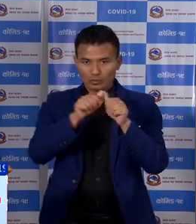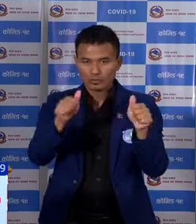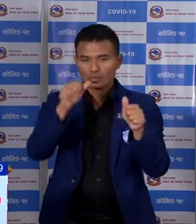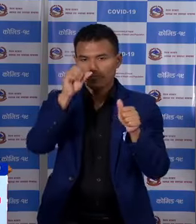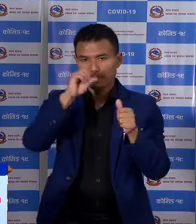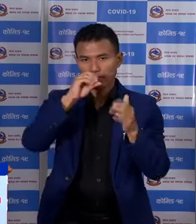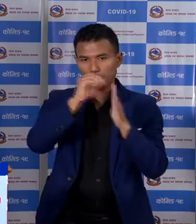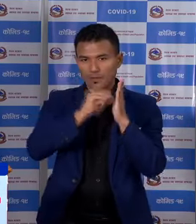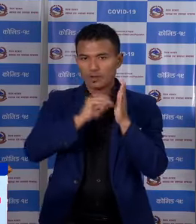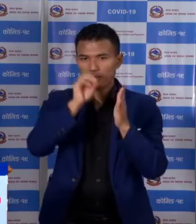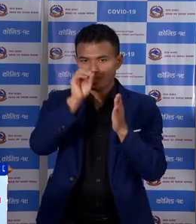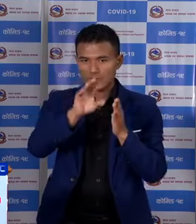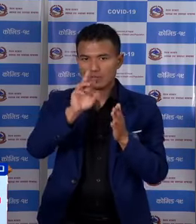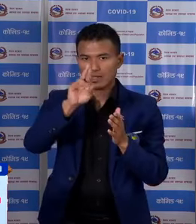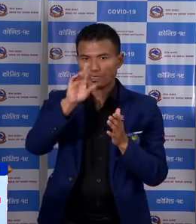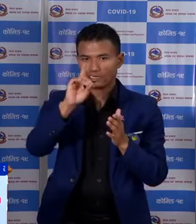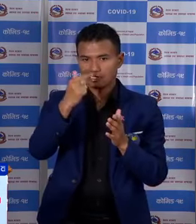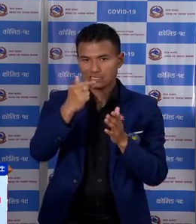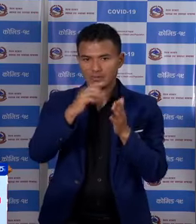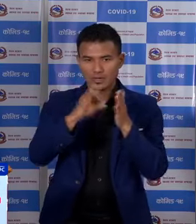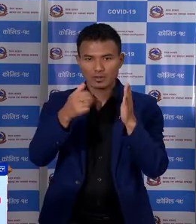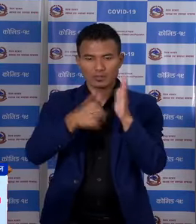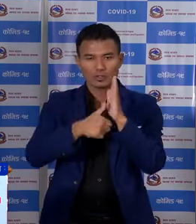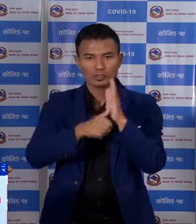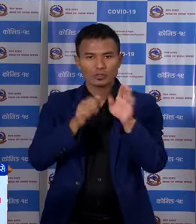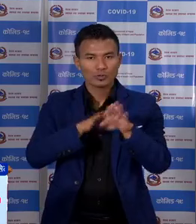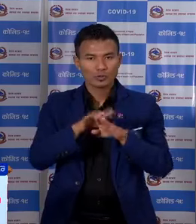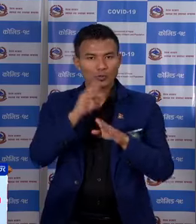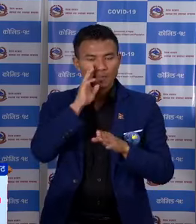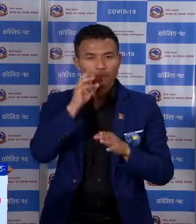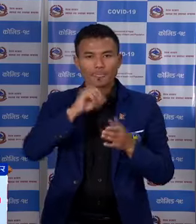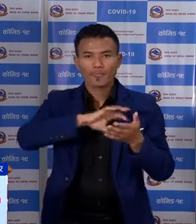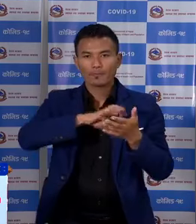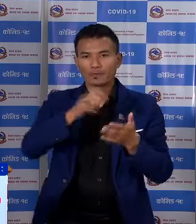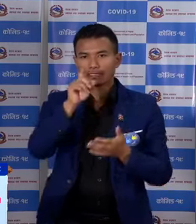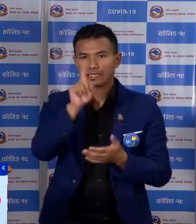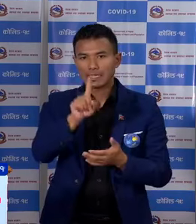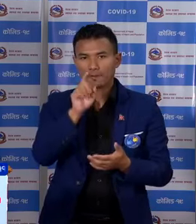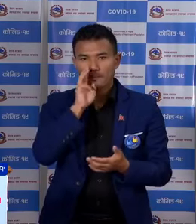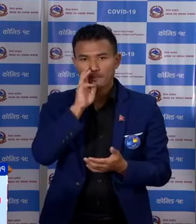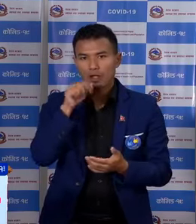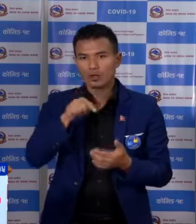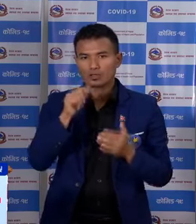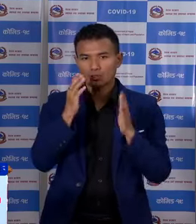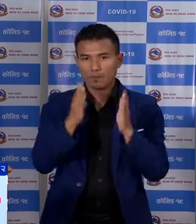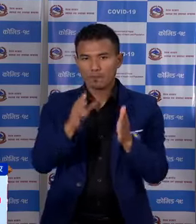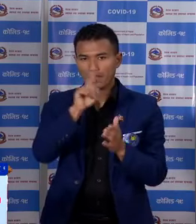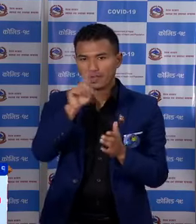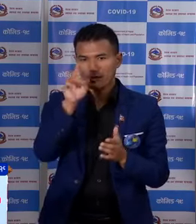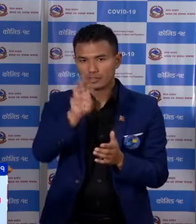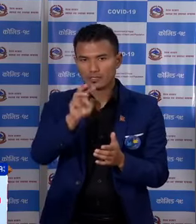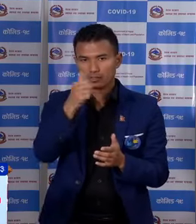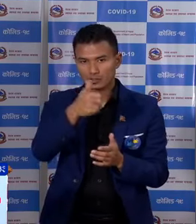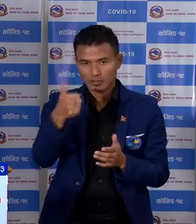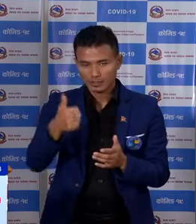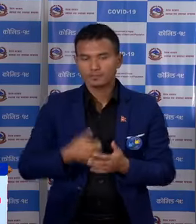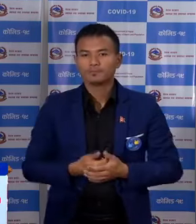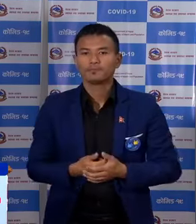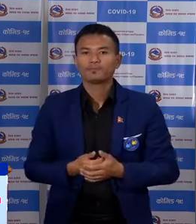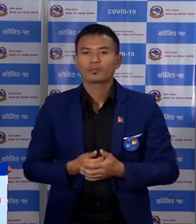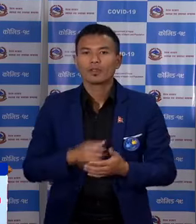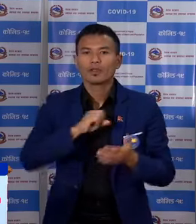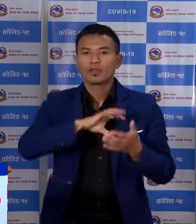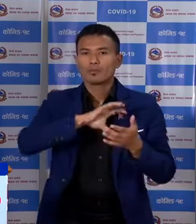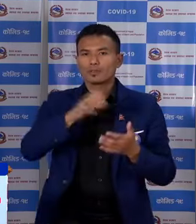चाहांचू RDT विदिवाट गरियेका परिक्षेन अरुमा प्रदेश नमर एक मां हाल सम्मां 11,066 वटा